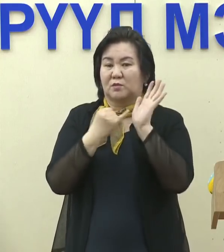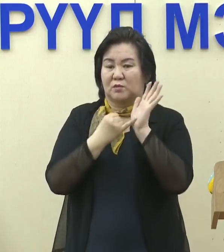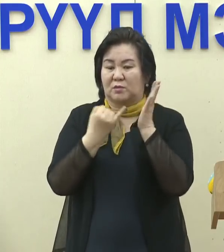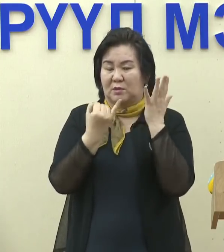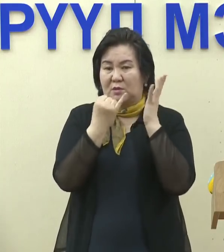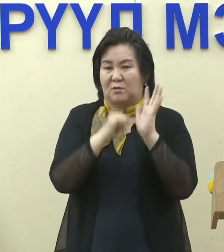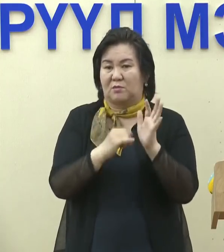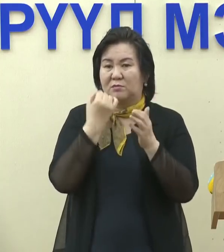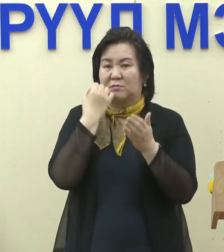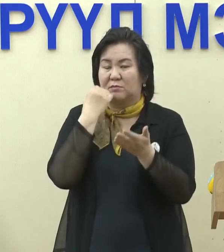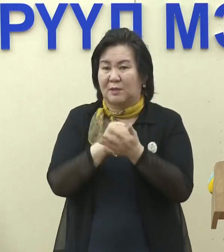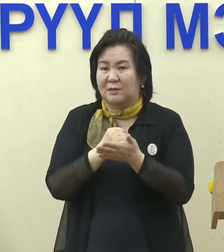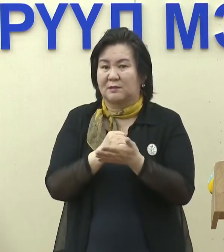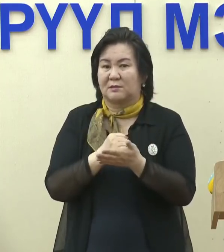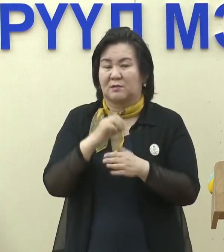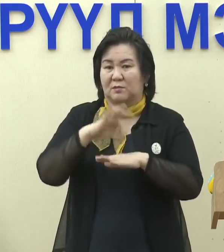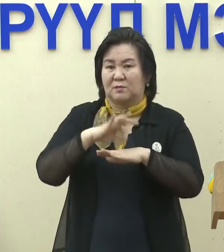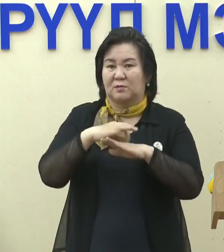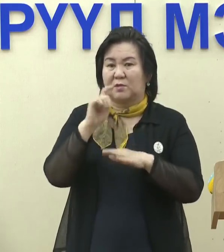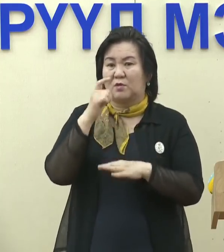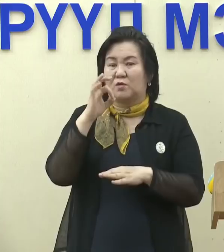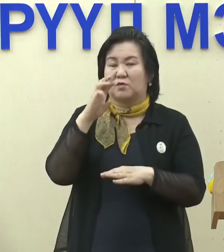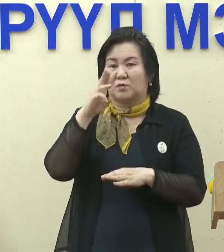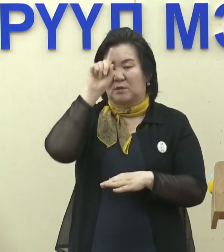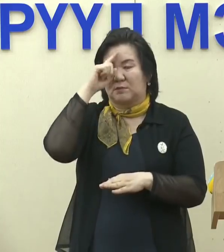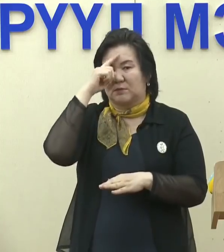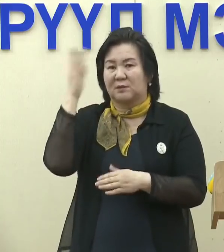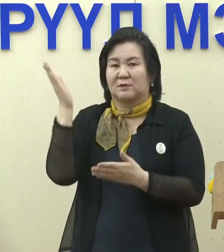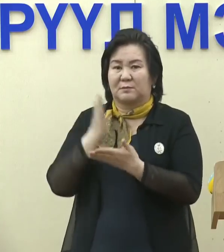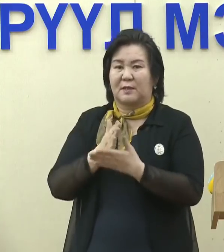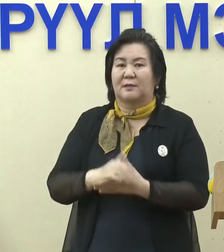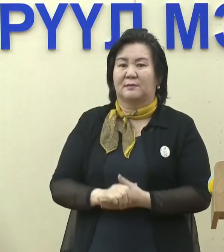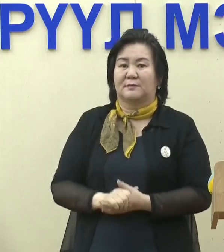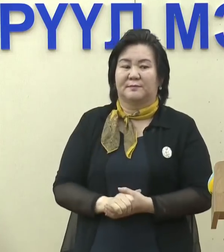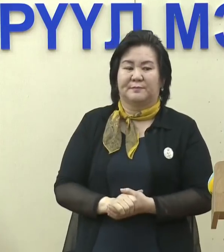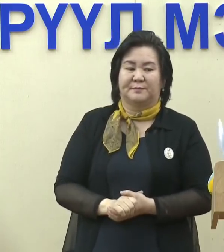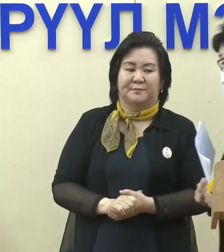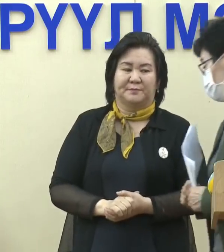бол батлагдсан тохиолдол халдвар түвшин судлын үндэсний төвд эмчлэгдэж байна.